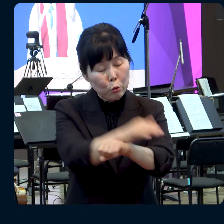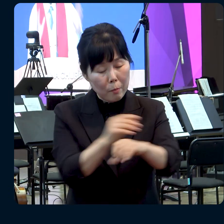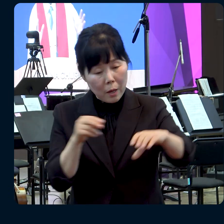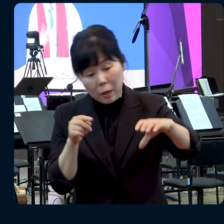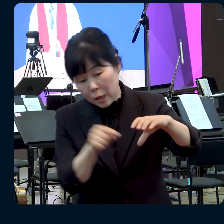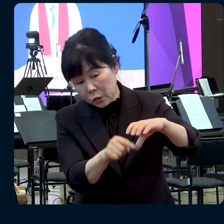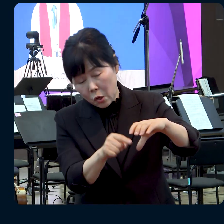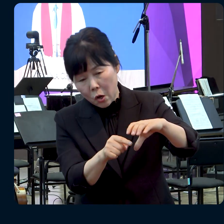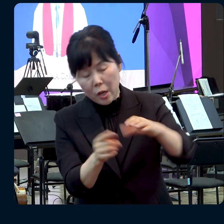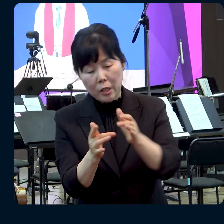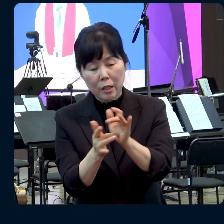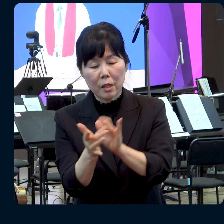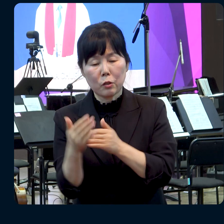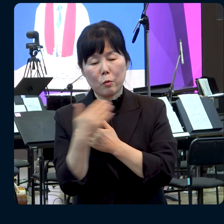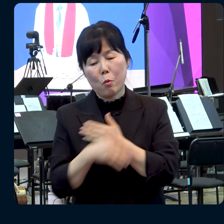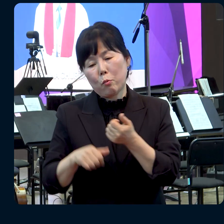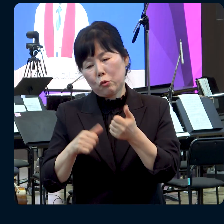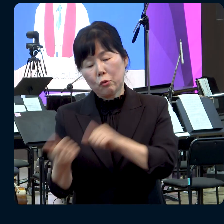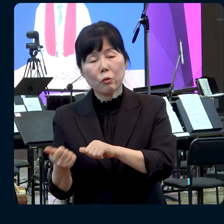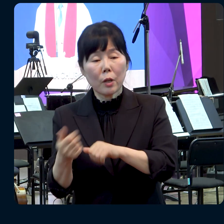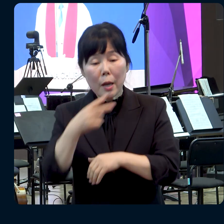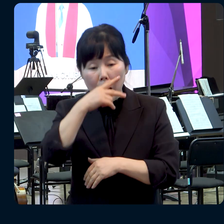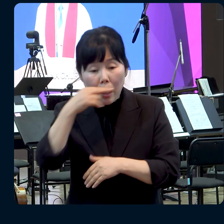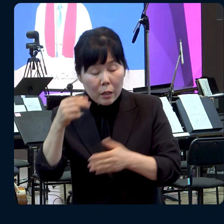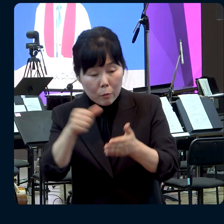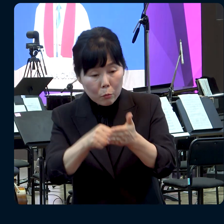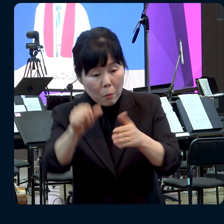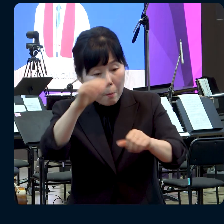예수님의 시신에 향품을 바르려고 한 것은요,